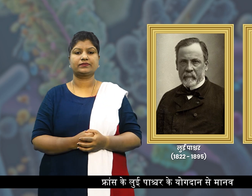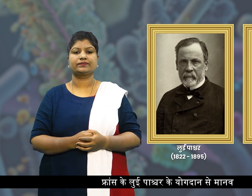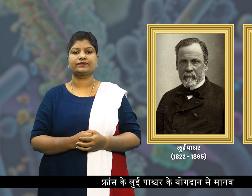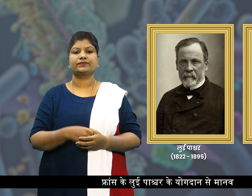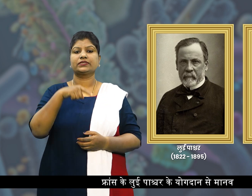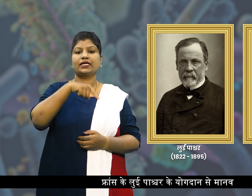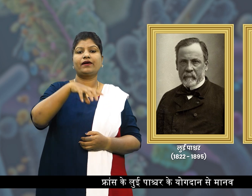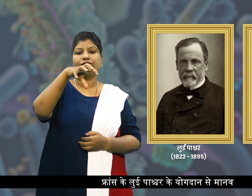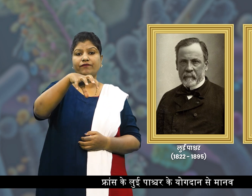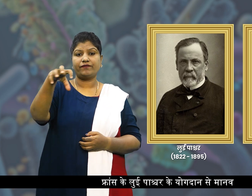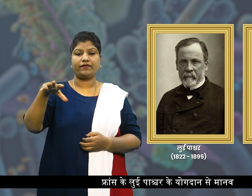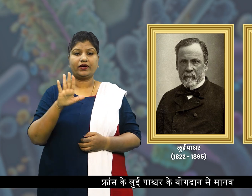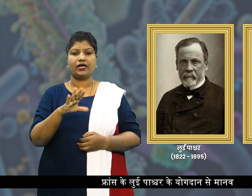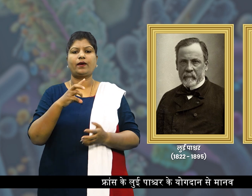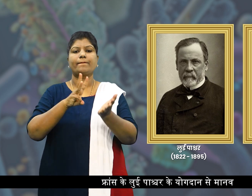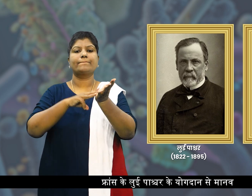फ्रांस के लुई पाश्चर के योगदान से मानव